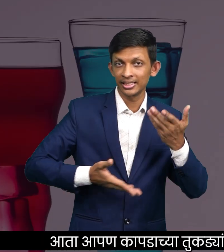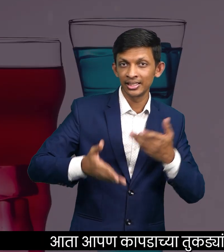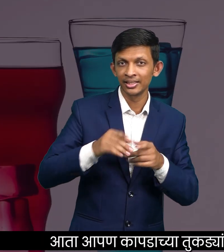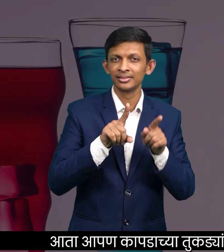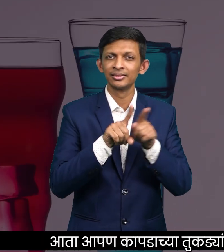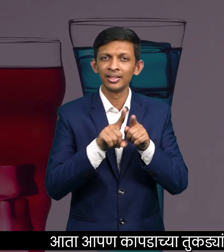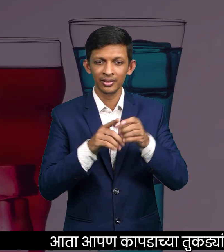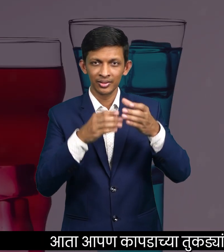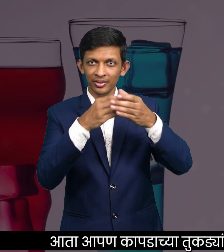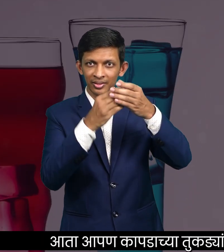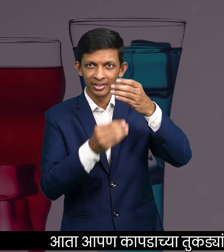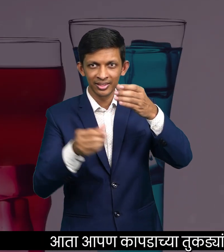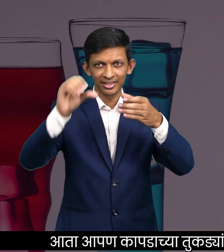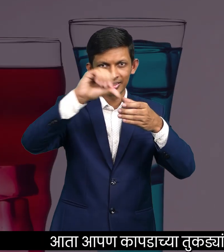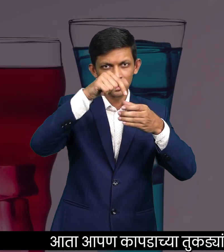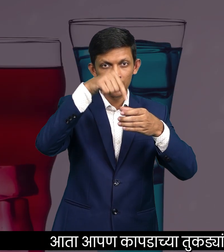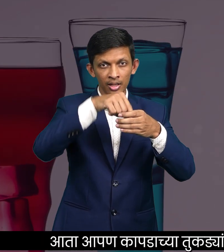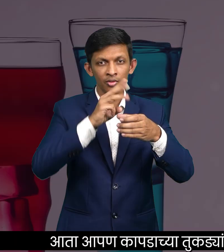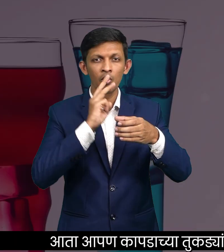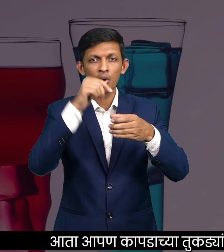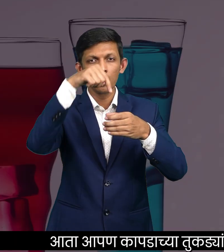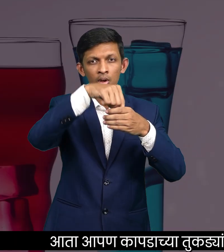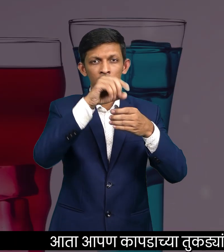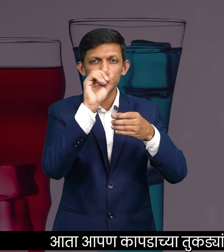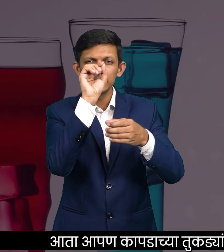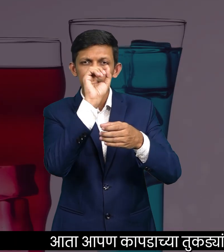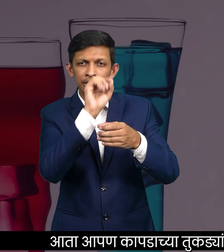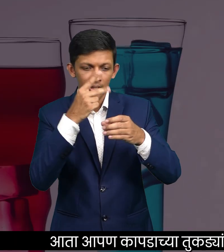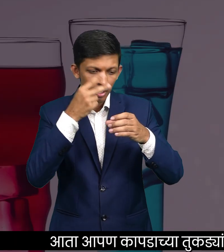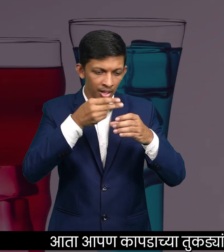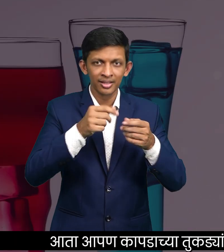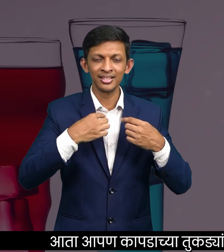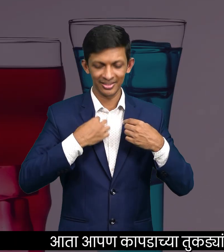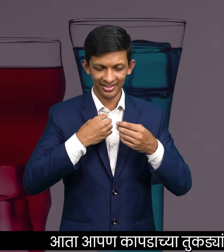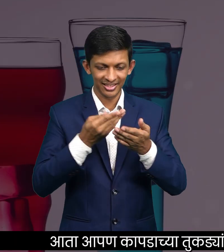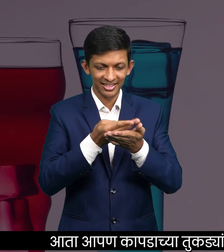आता आपण कापडाच्या तुकड्यांमधून पाणी गाळण्याचा प्रयत्न करूया.